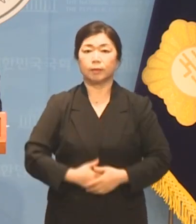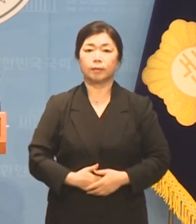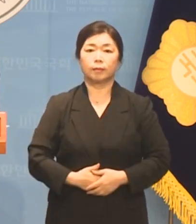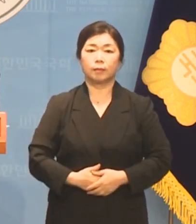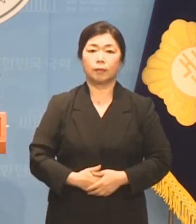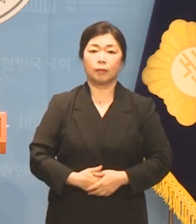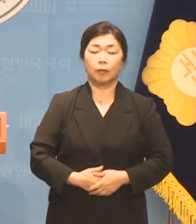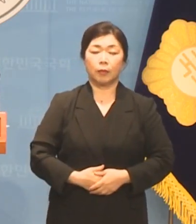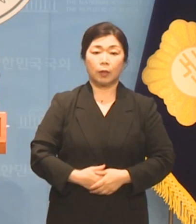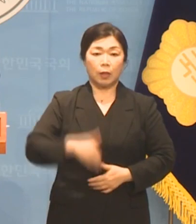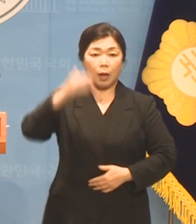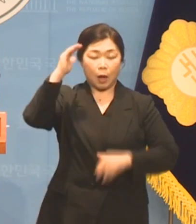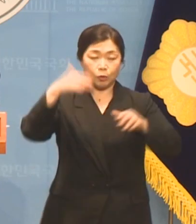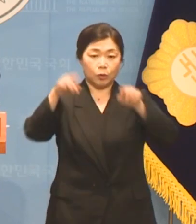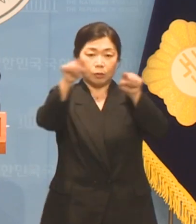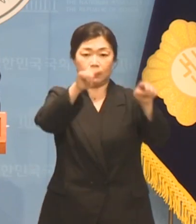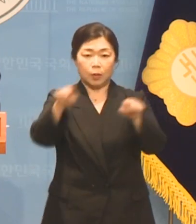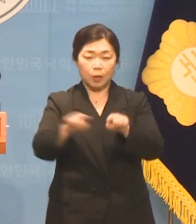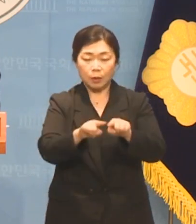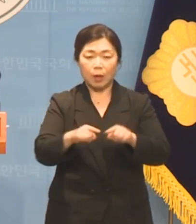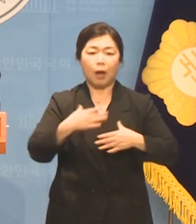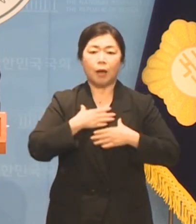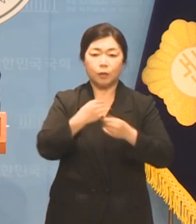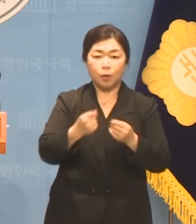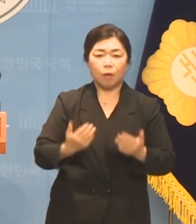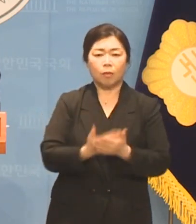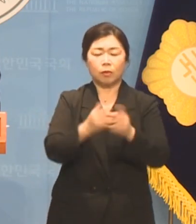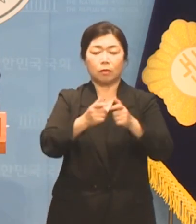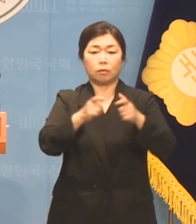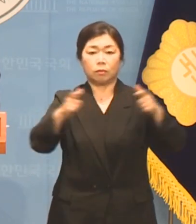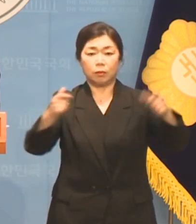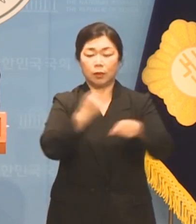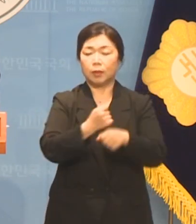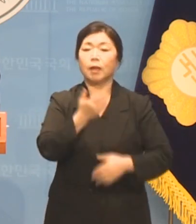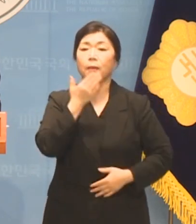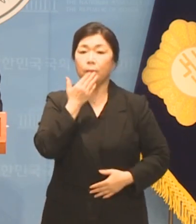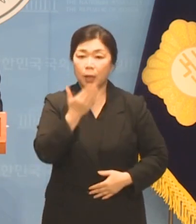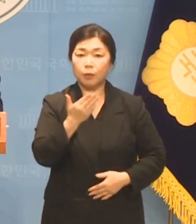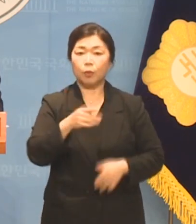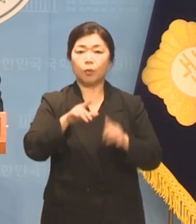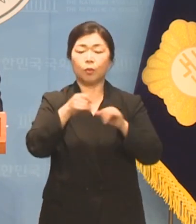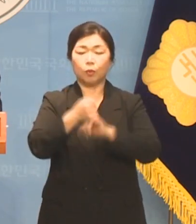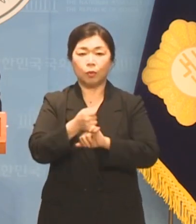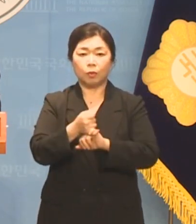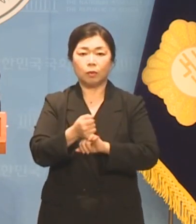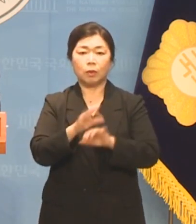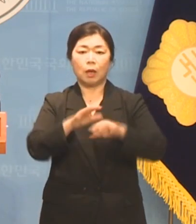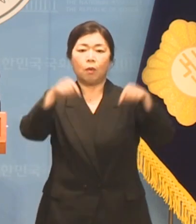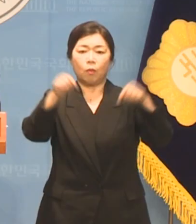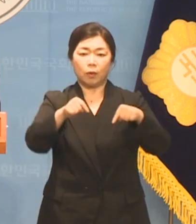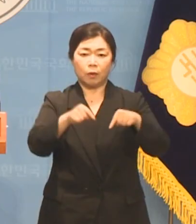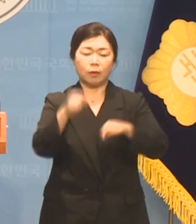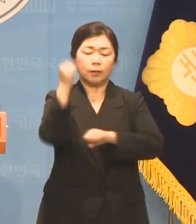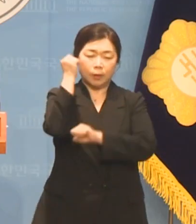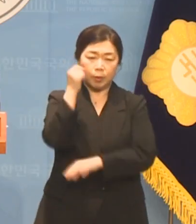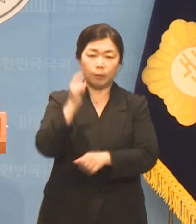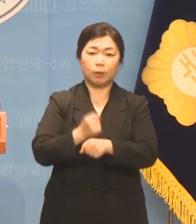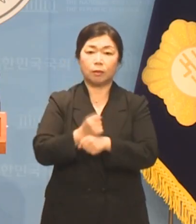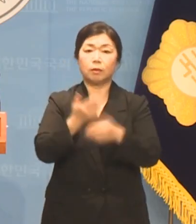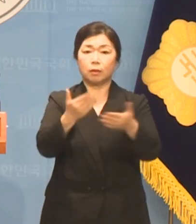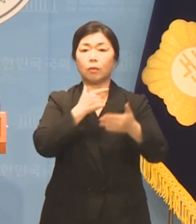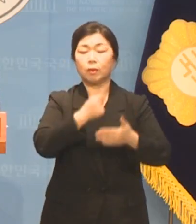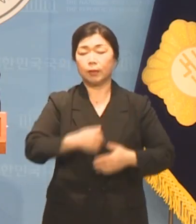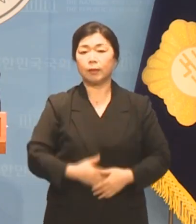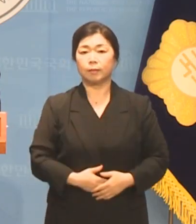안정과 번영의 핵심 파트너로 자리매김하도록 외교 지평을 확대하겠습니다.